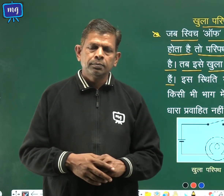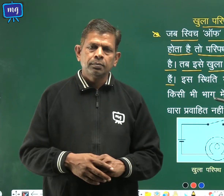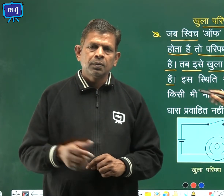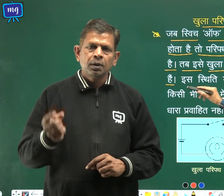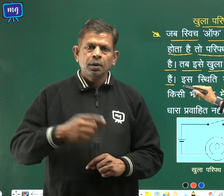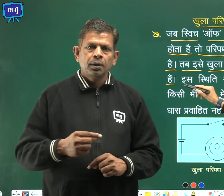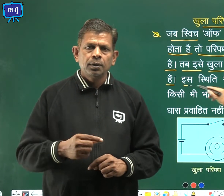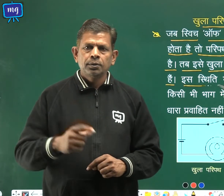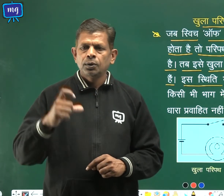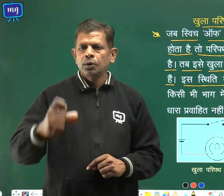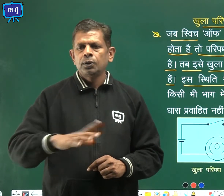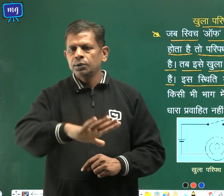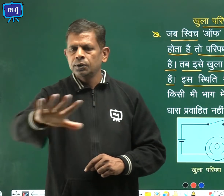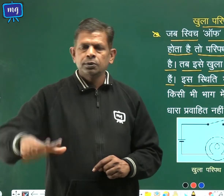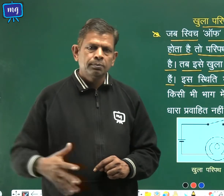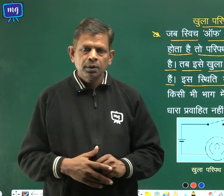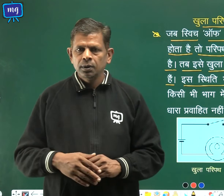इस स्थिति में